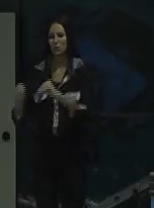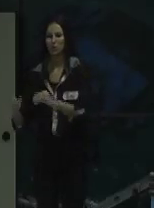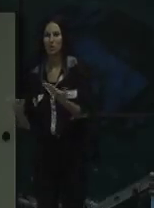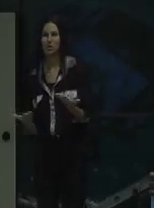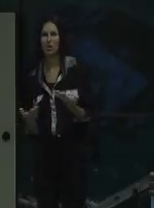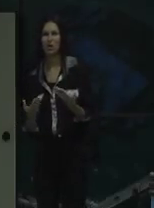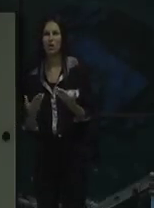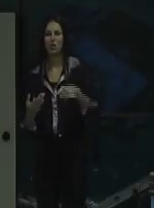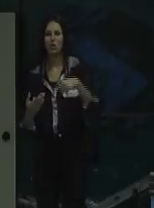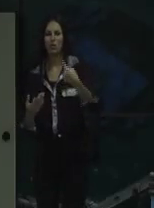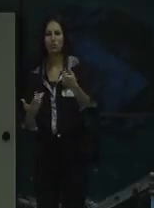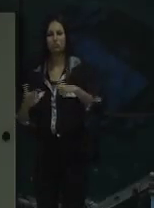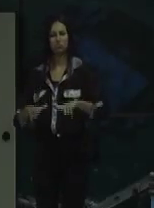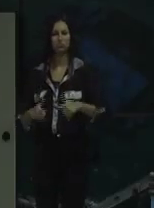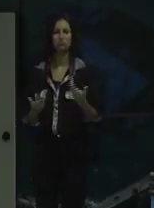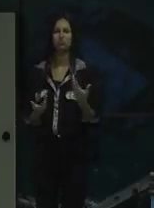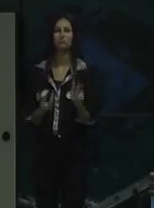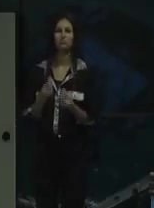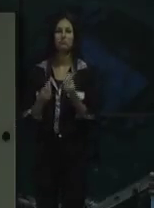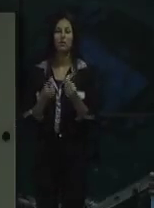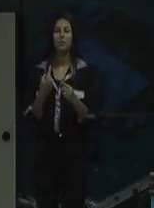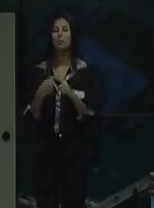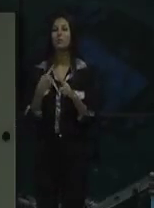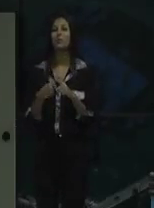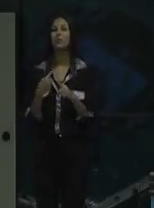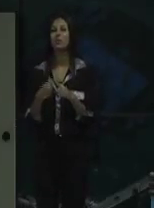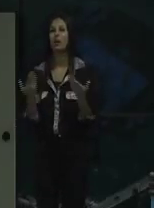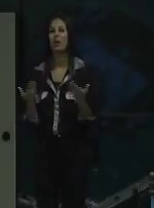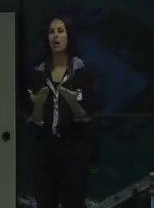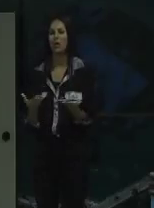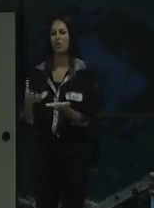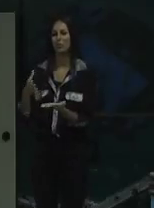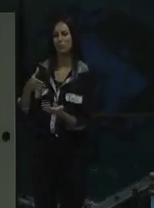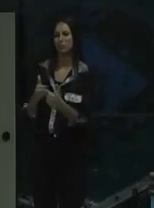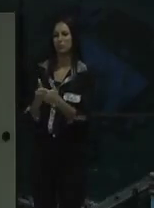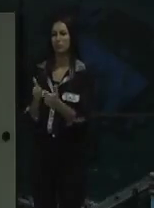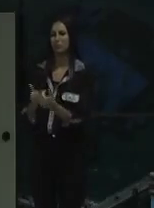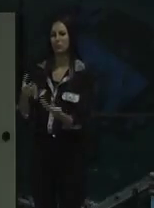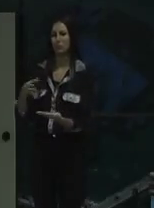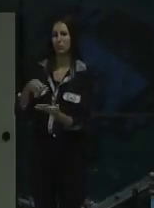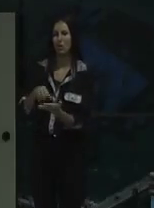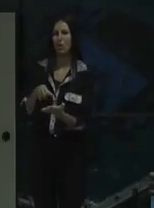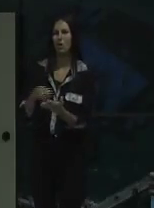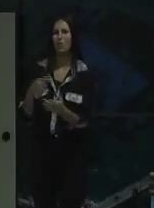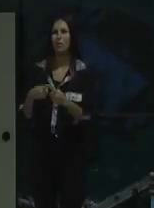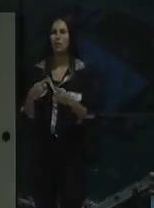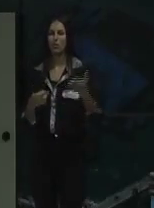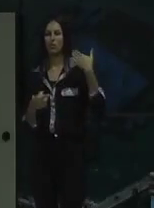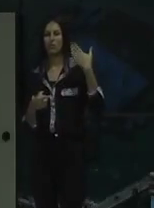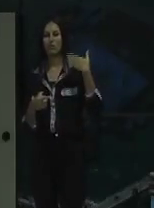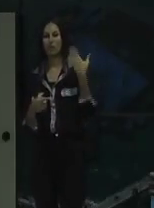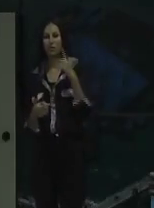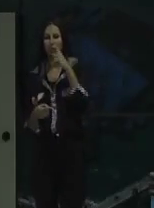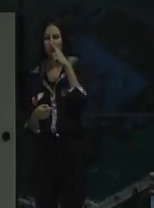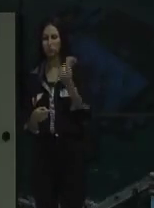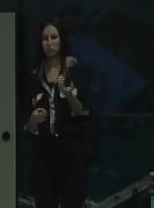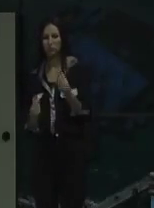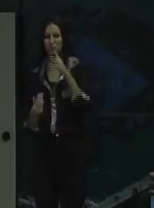uma outra localidade. O que não cabe ali naquela localidade é aquilo ali. No verão, é um fedor horrível.